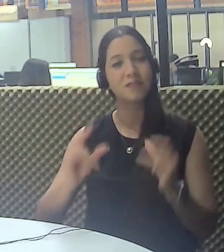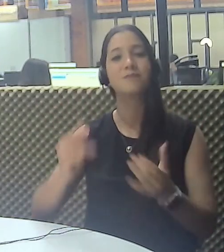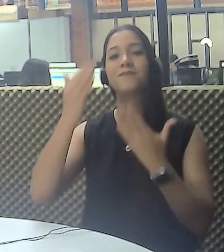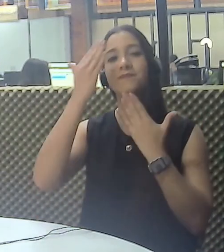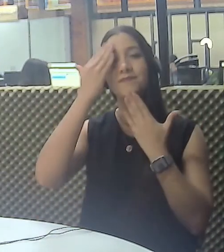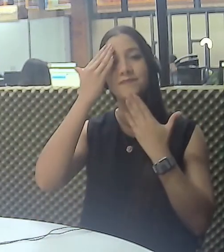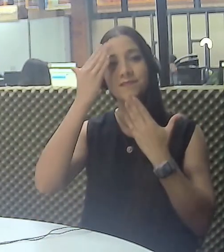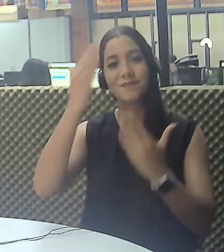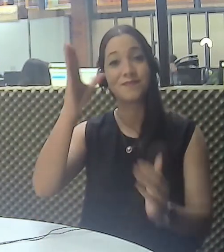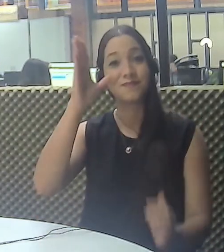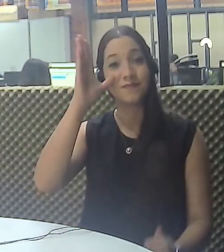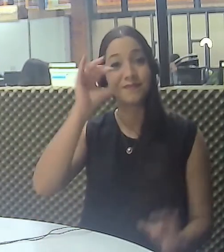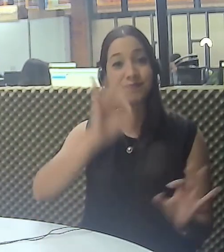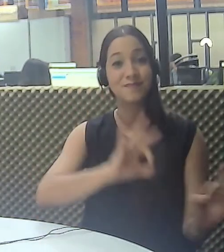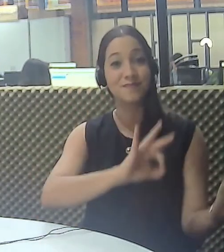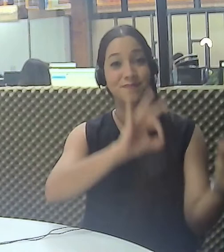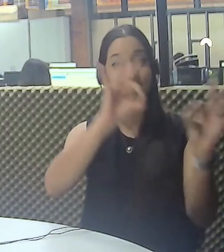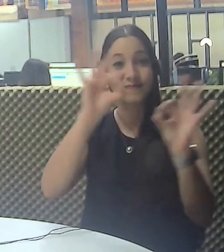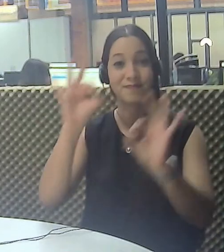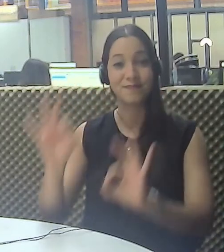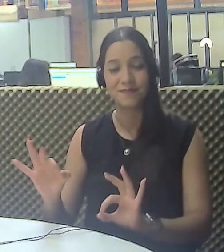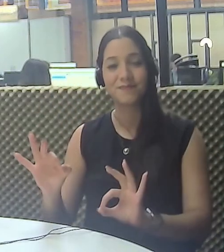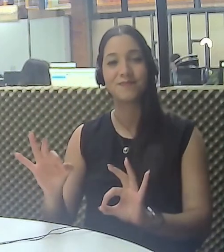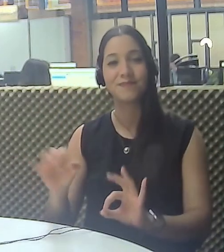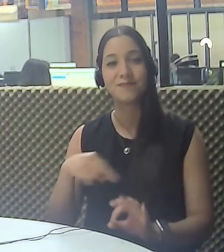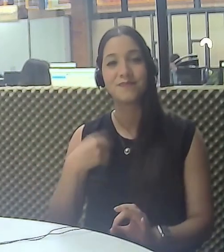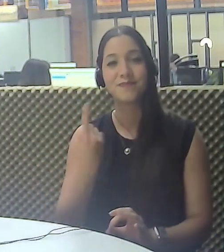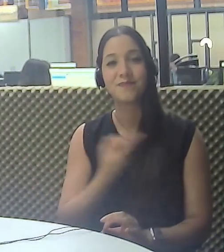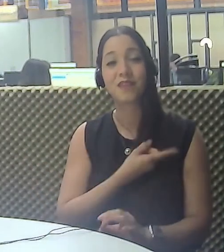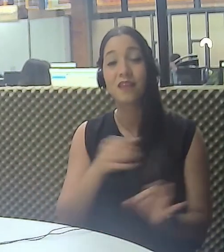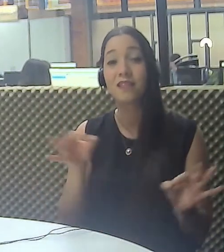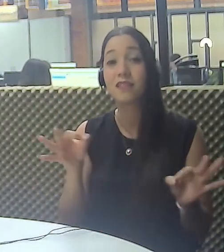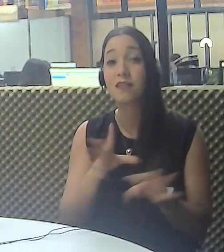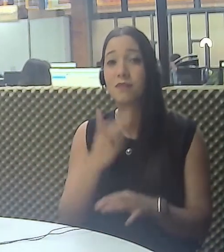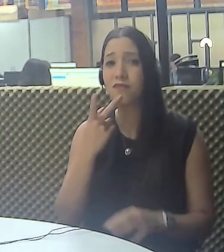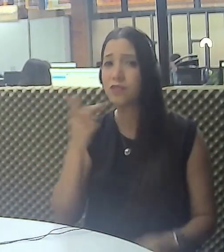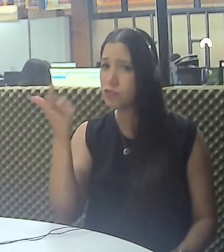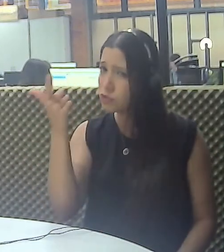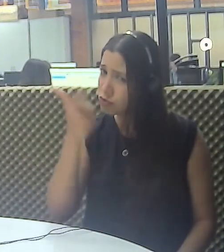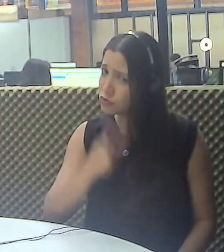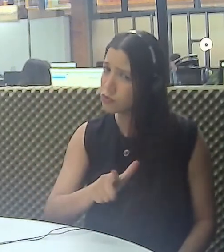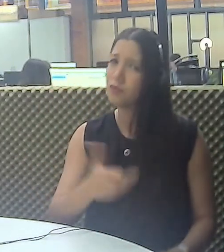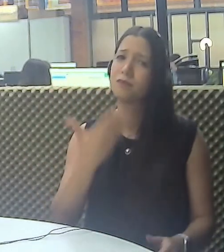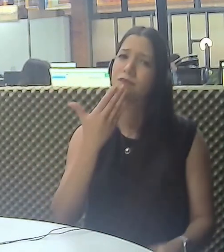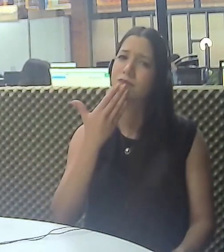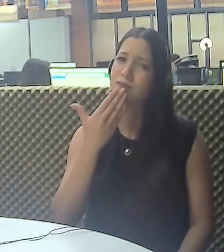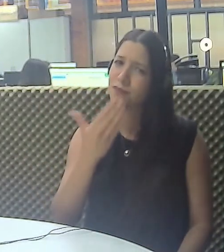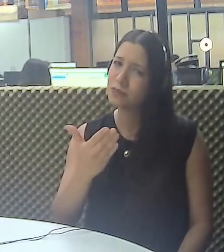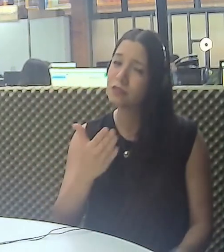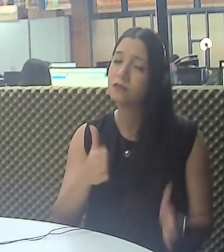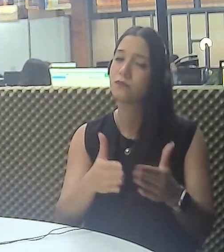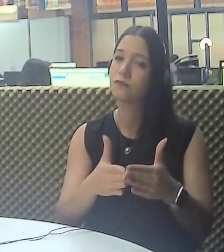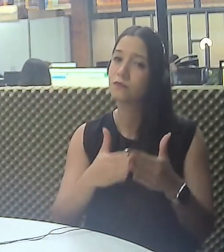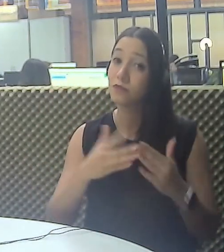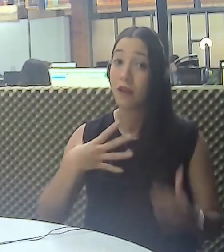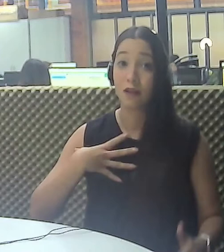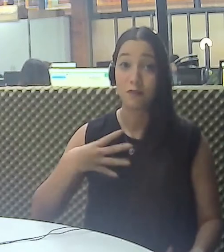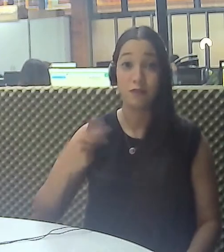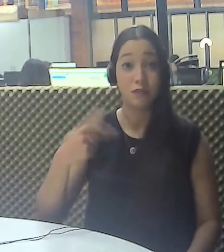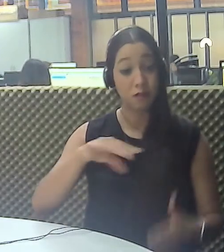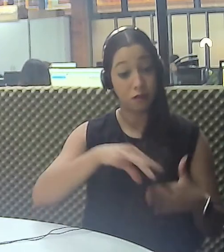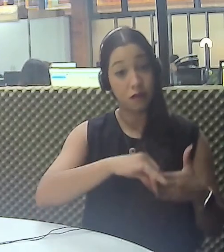Muito obrigada pela sua audiência. A gente vai encerrando e reforçando o apelo: levem seus filhos